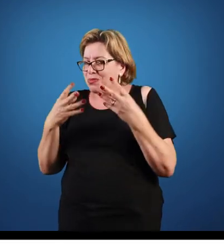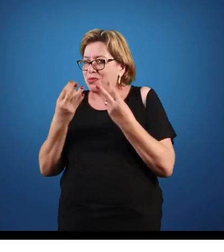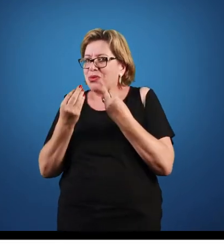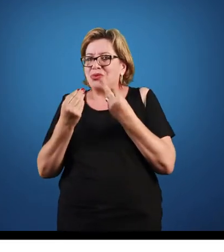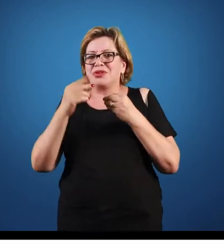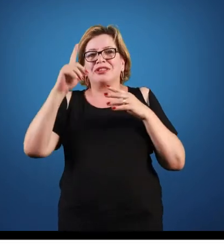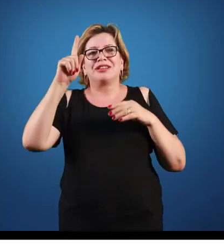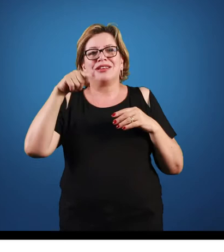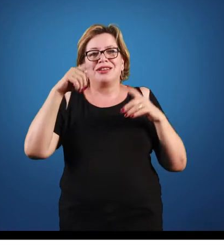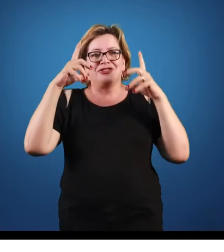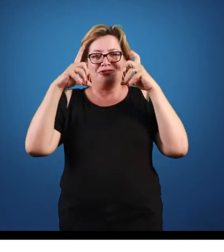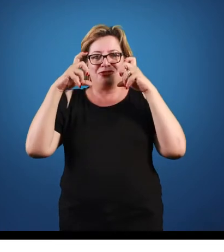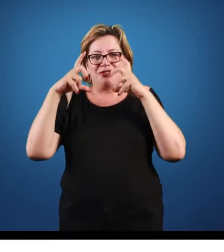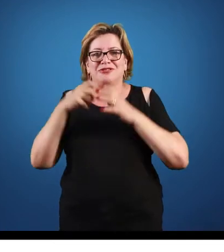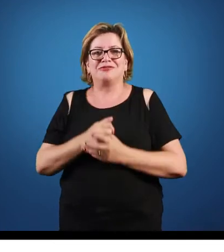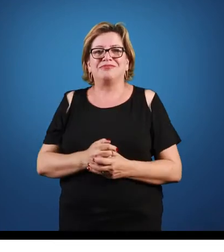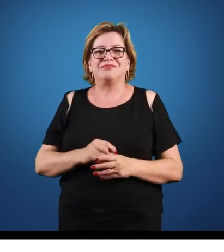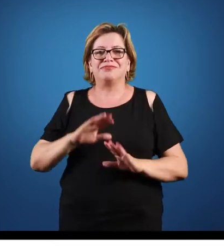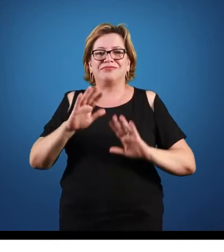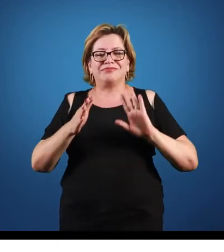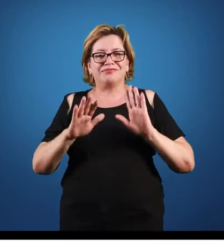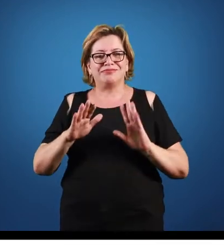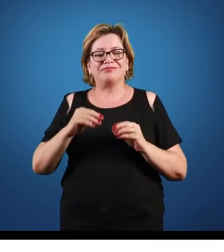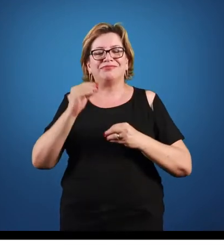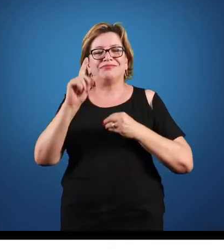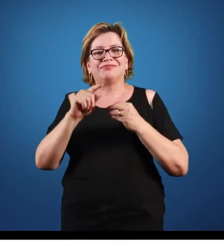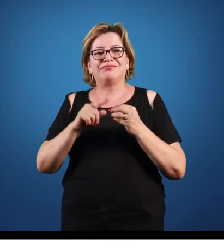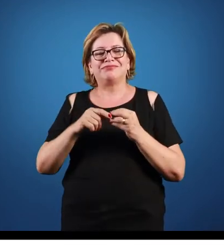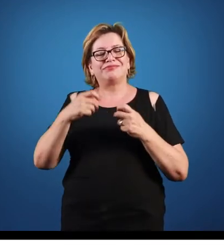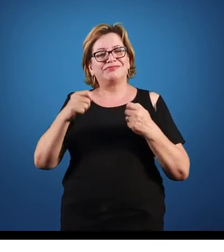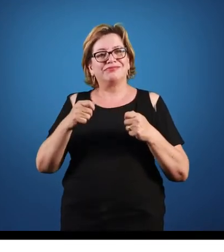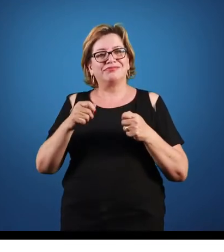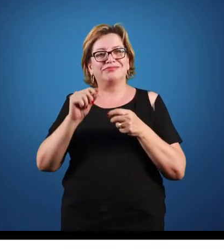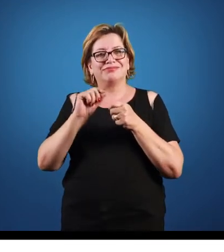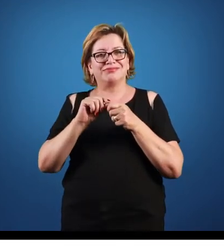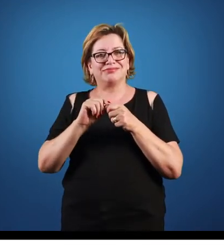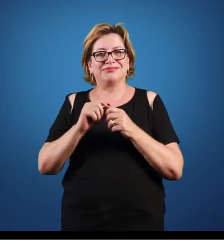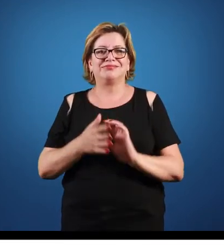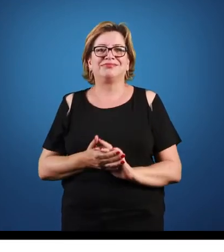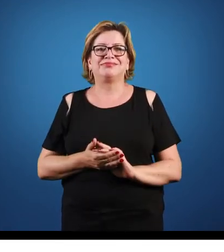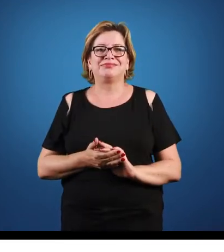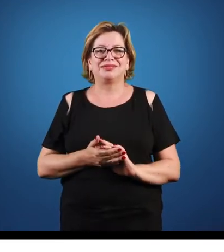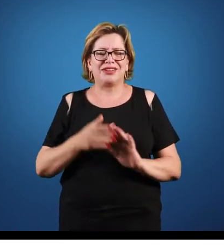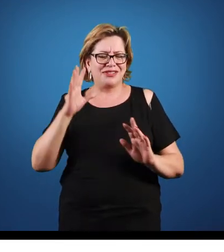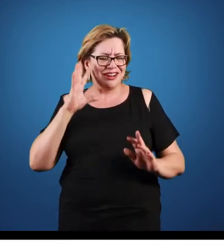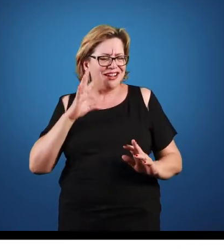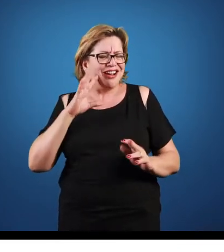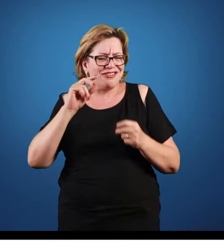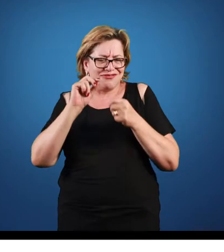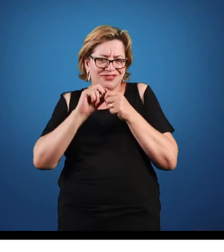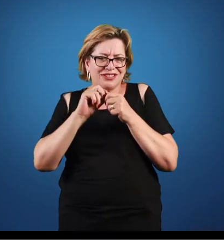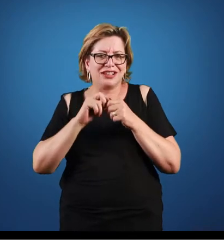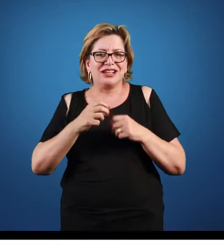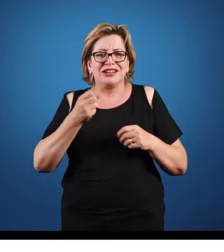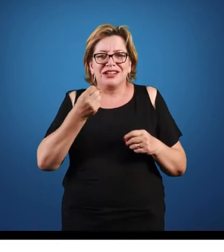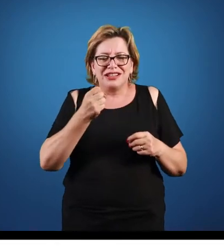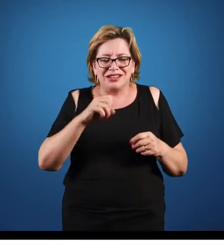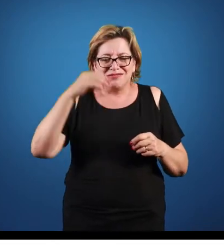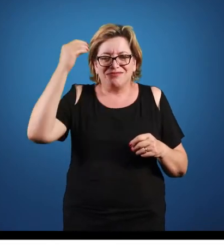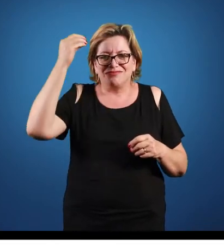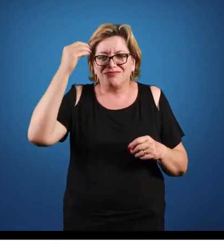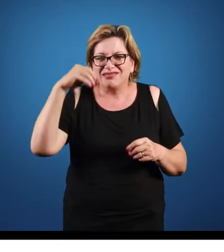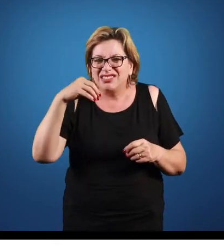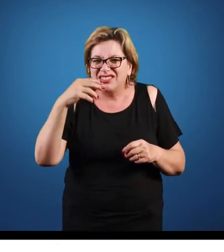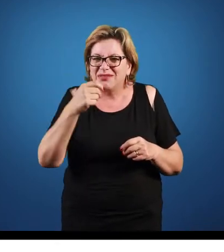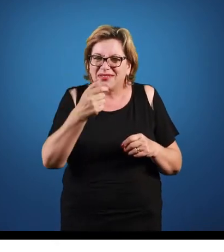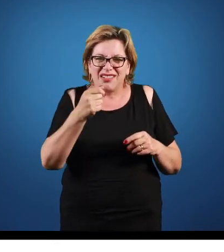só é a média mais ou menos que a gente é a gente precisa para fazer um stop motion bacana pra ele ficar convincente se você fica com preguiça e